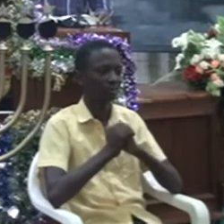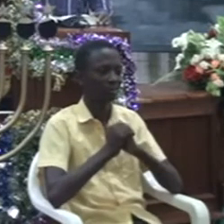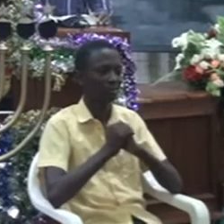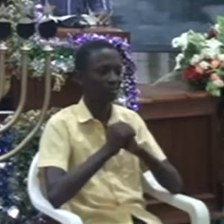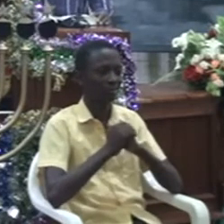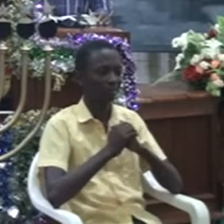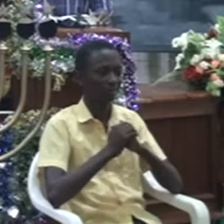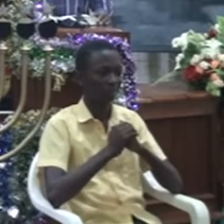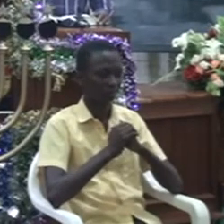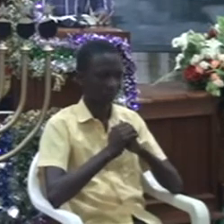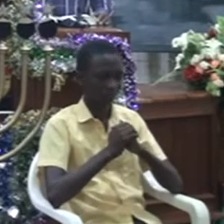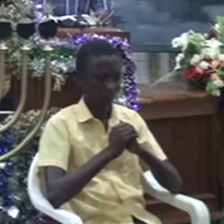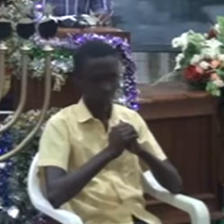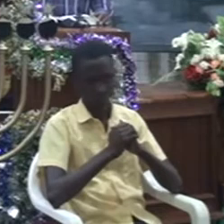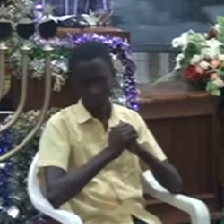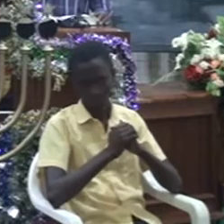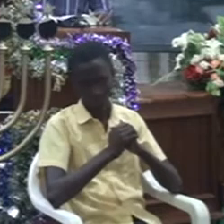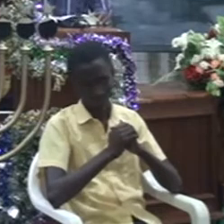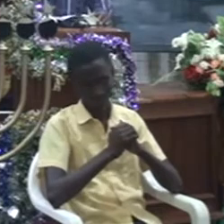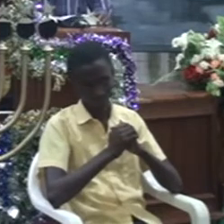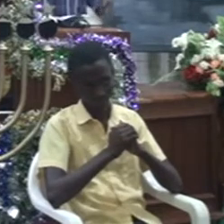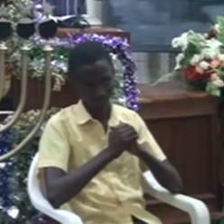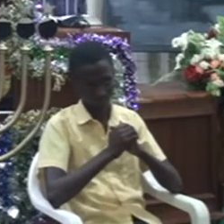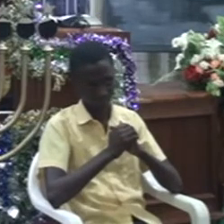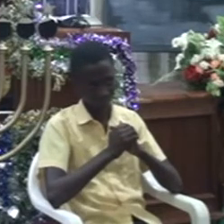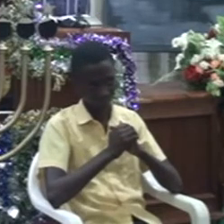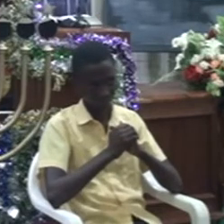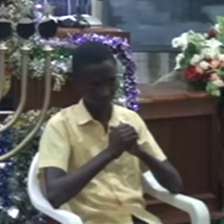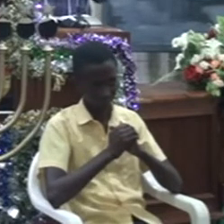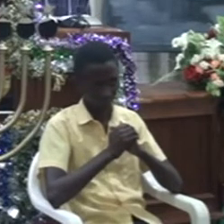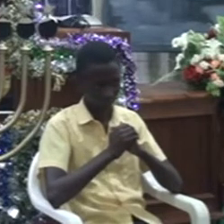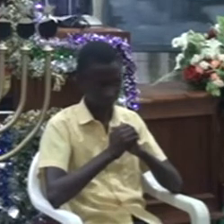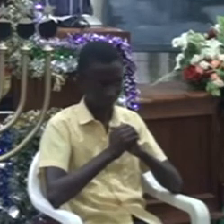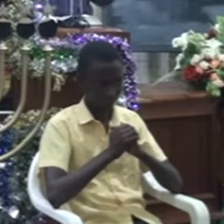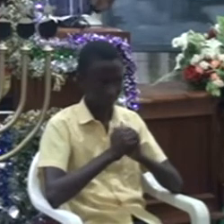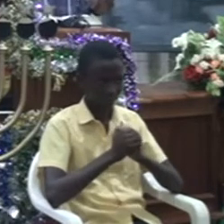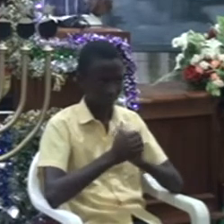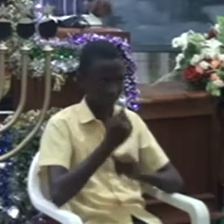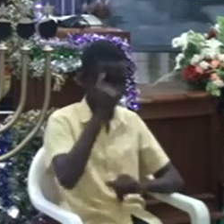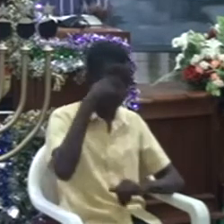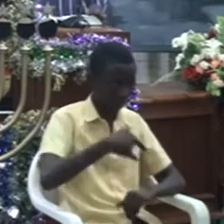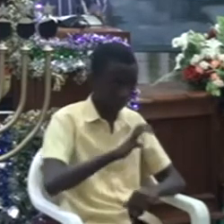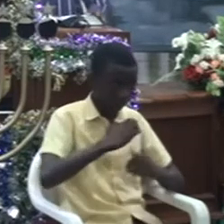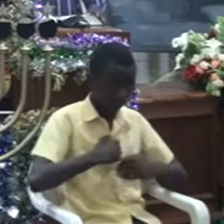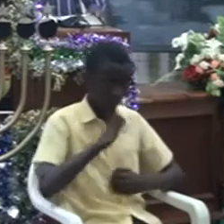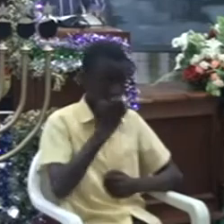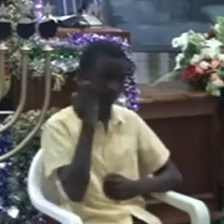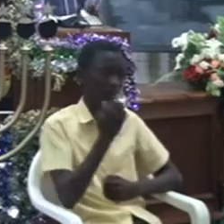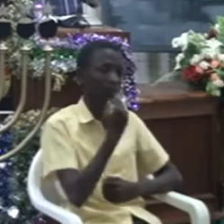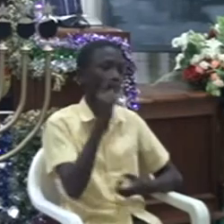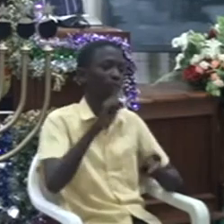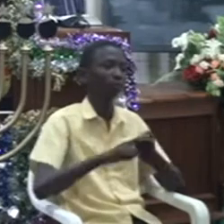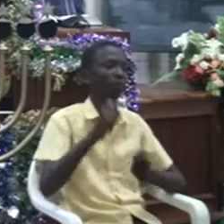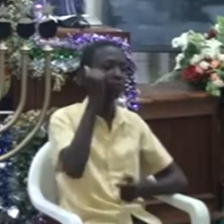kwamba Mungu anasemaka mambo yenyewe anawaza na anawaza mambo yenyewe anasema. Parce qu'il a été dit Adam.